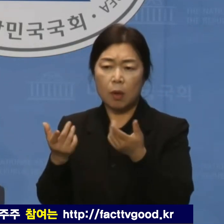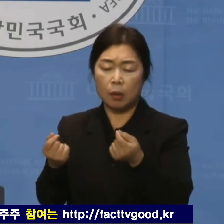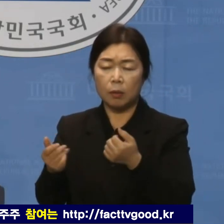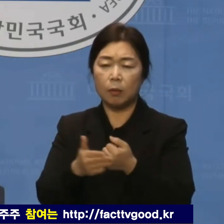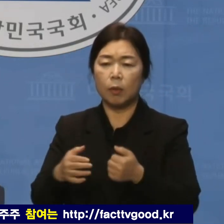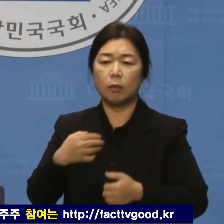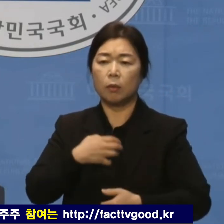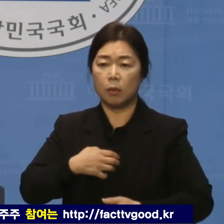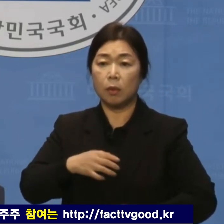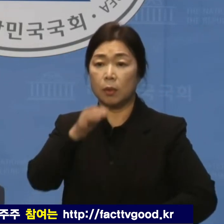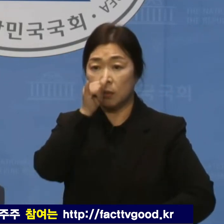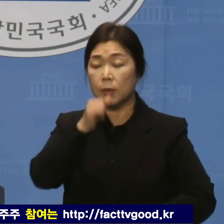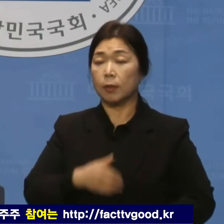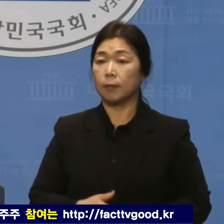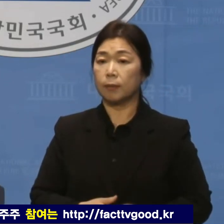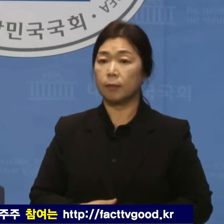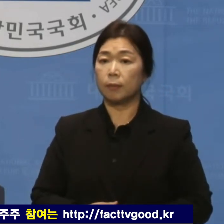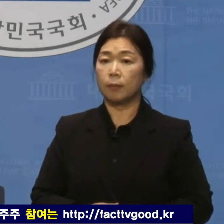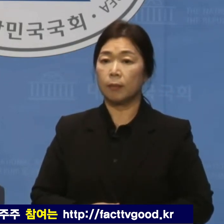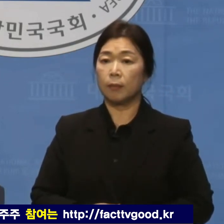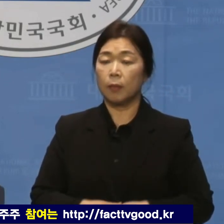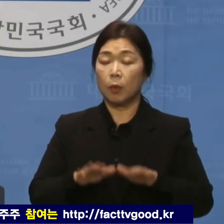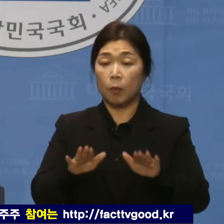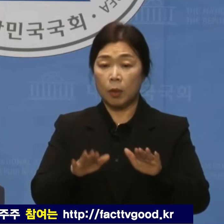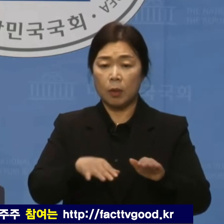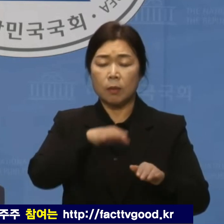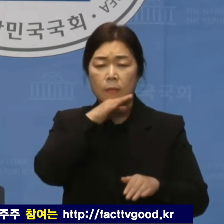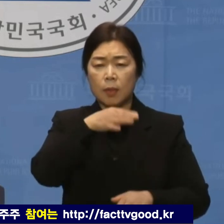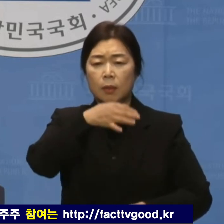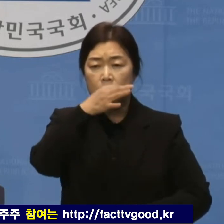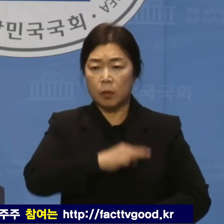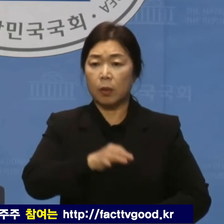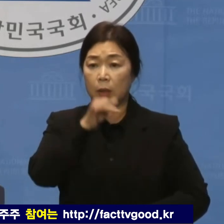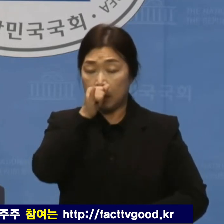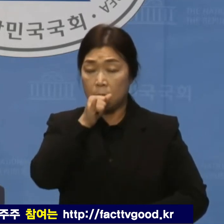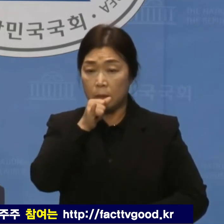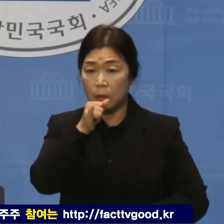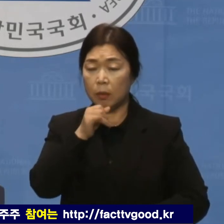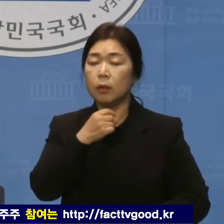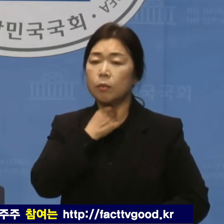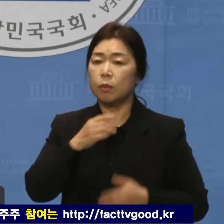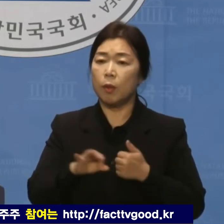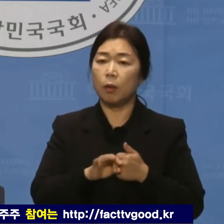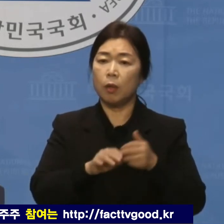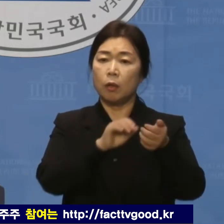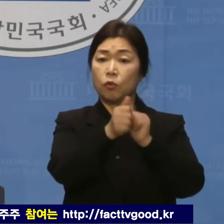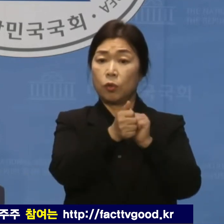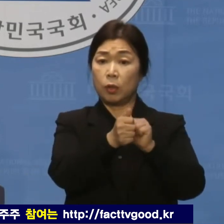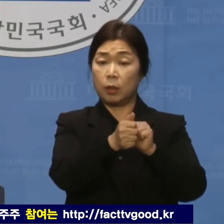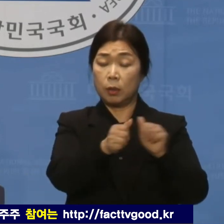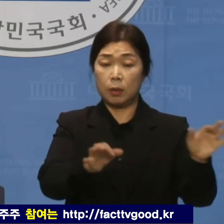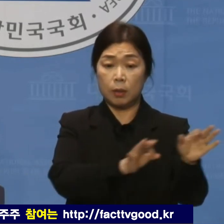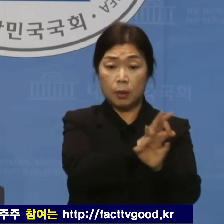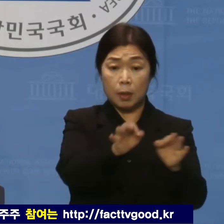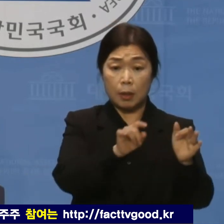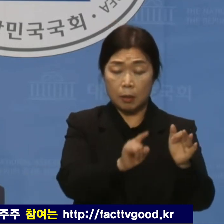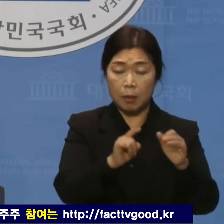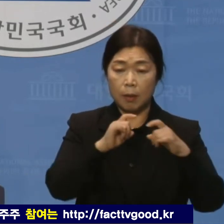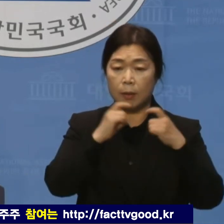우려됩니다 이번 조치가 실효성 있는 민생 행보가 되려면 주식 시장에서의 개인과